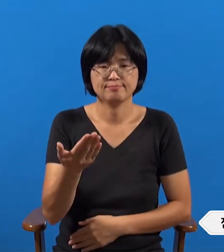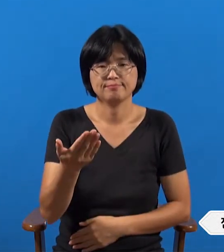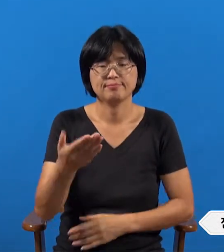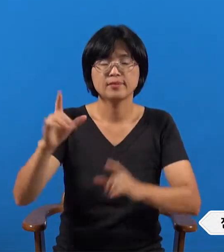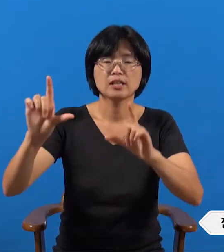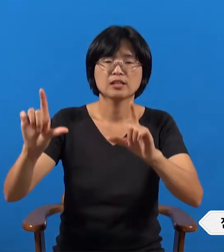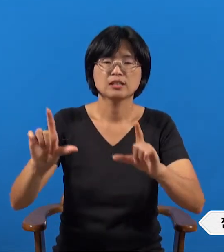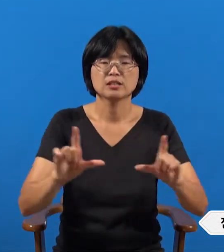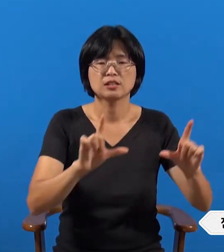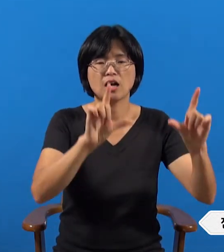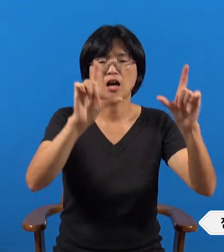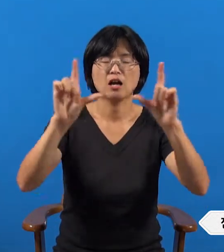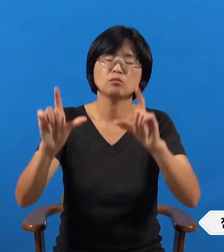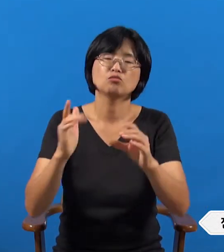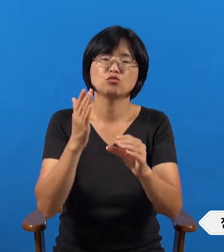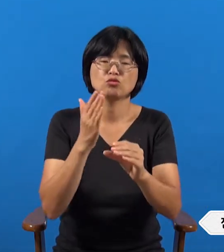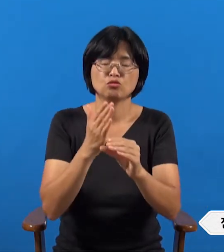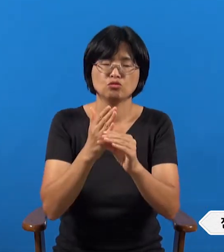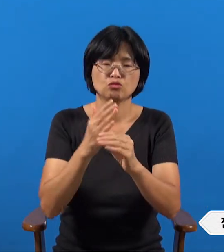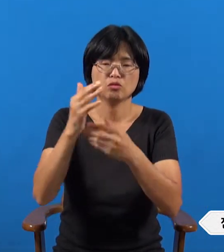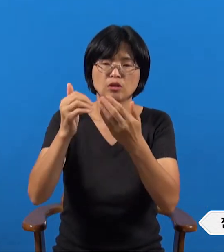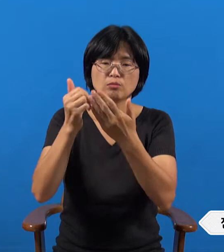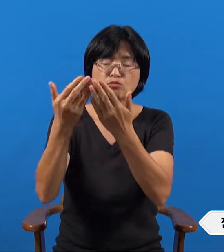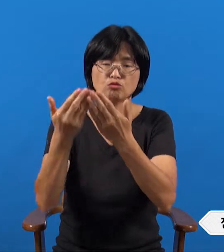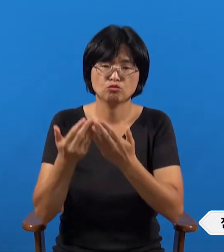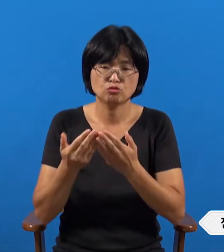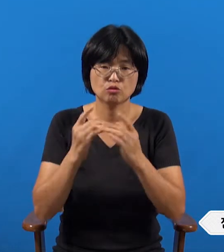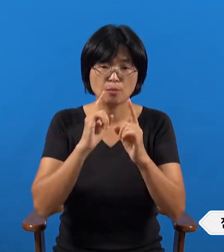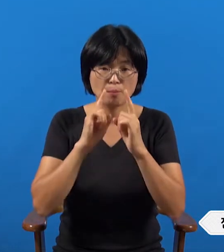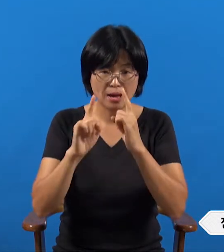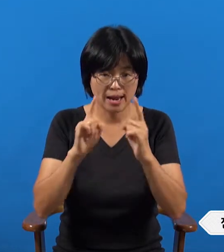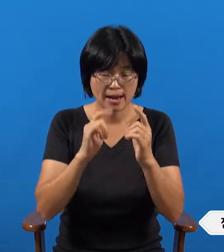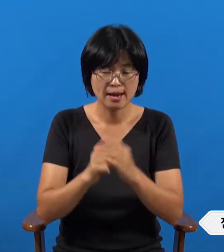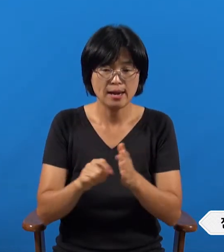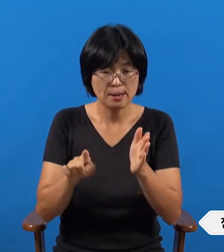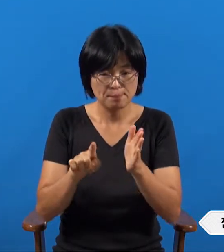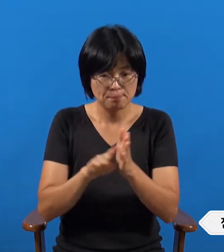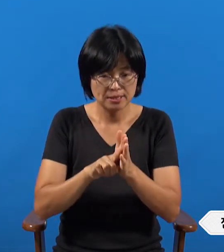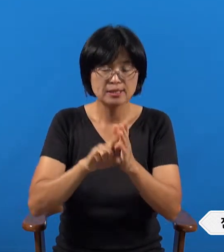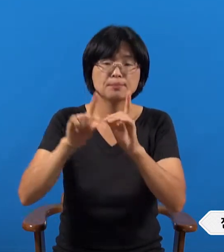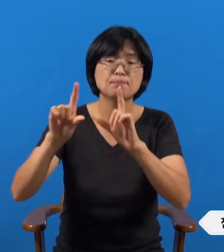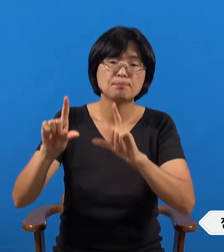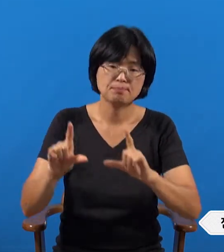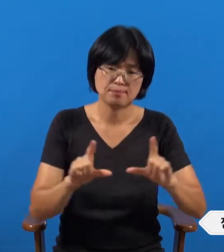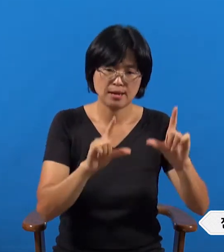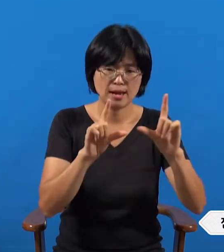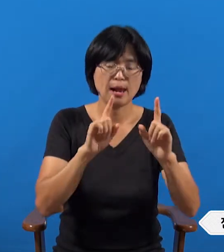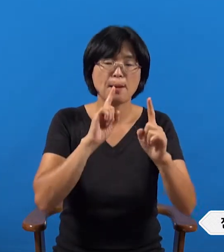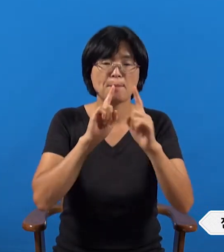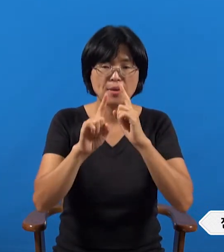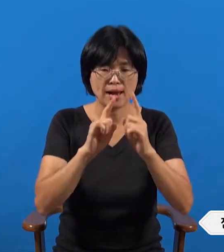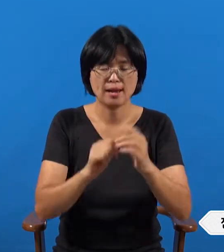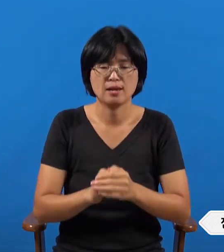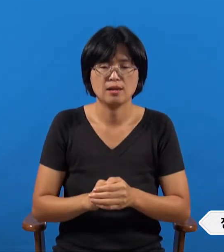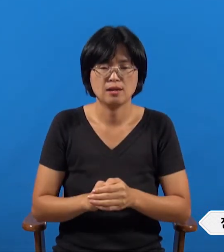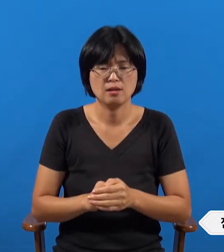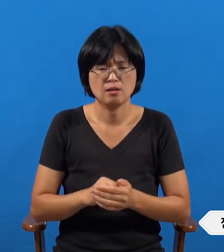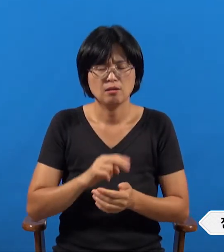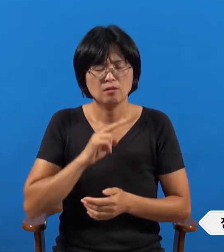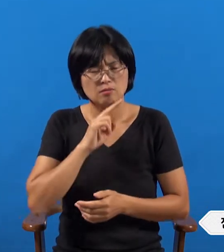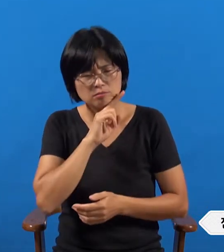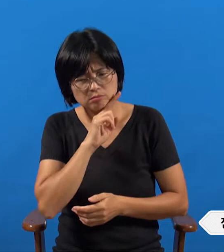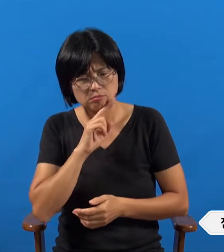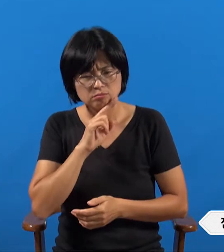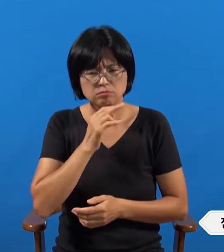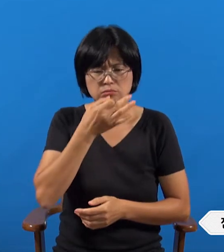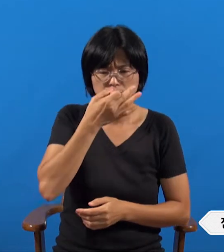여러분, 우리 삶 가운데 하나님이 내게 주신 말씀, 우리 삶 가운데 믿음의 말을 우리가 의심되고